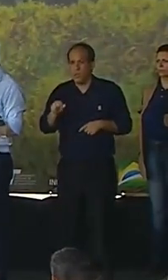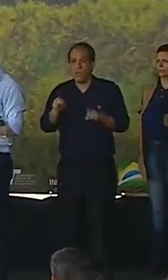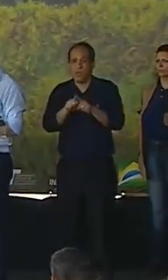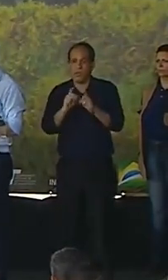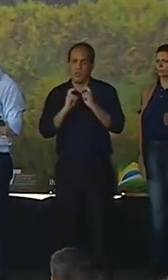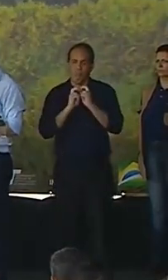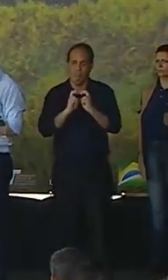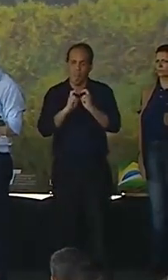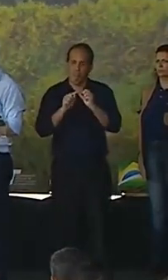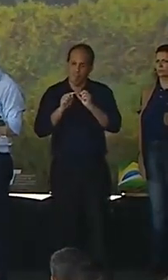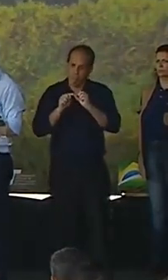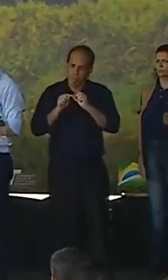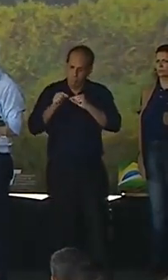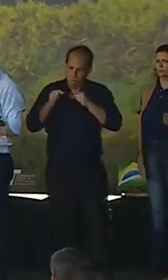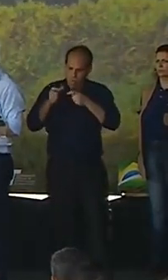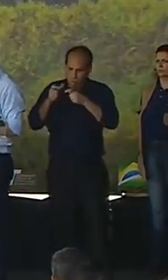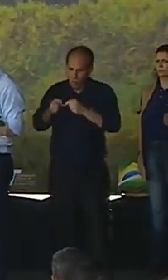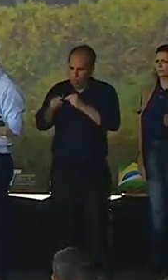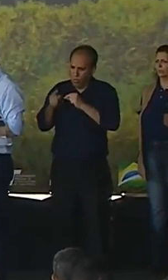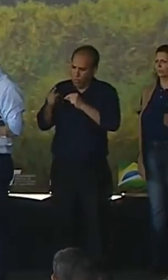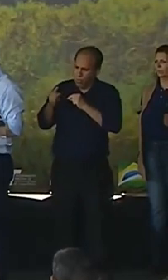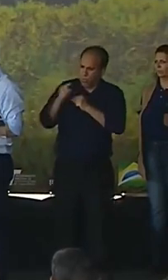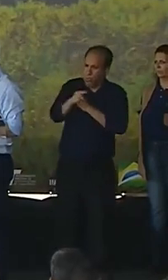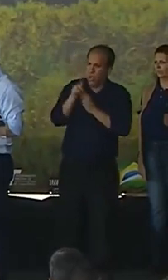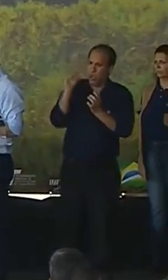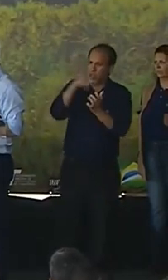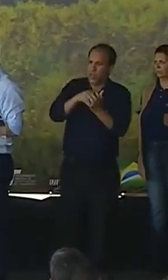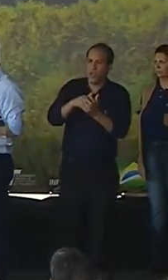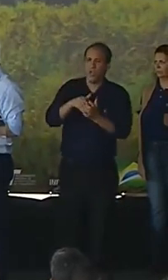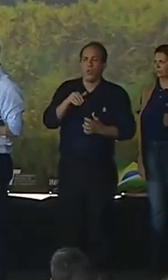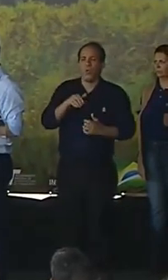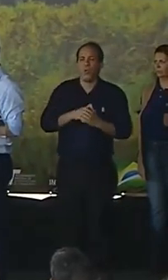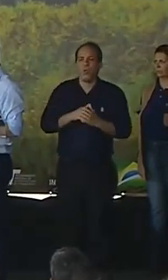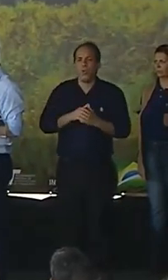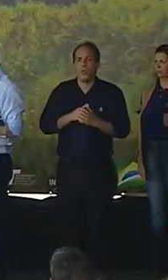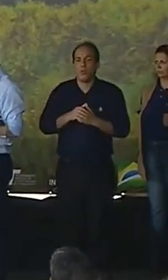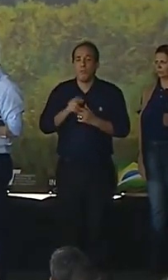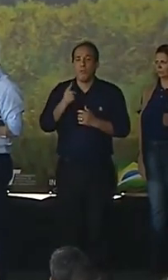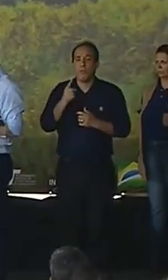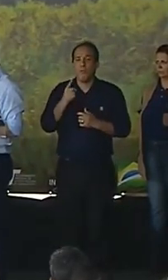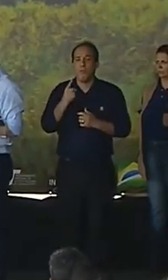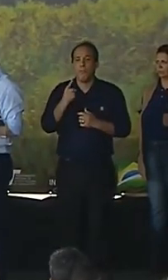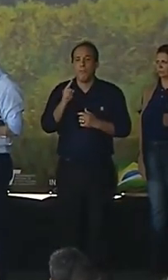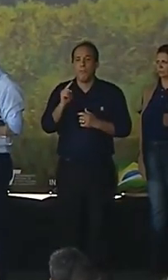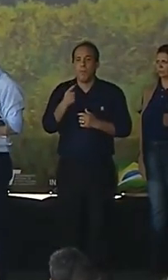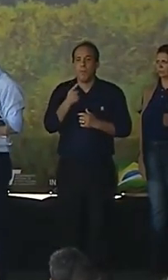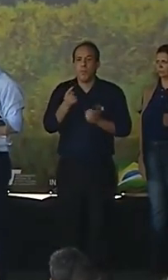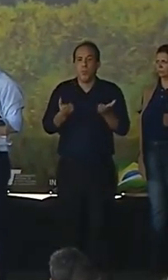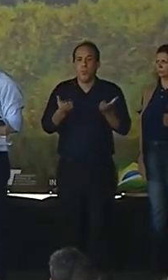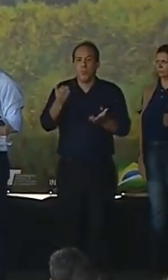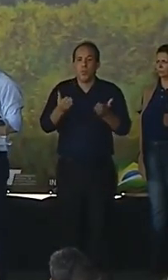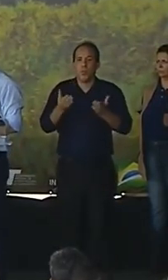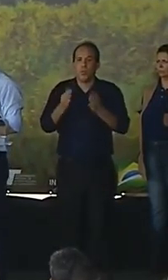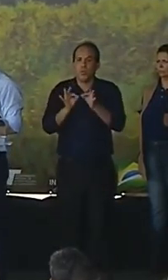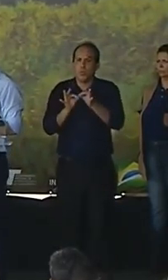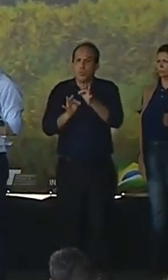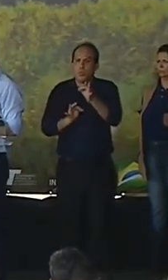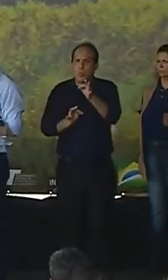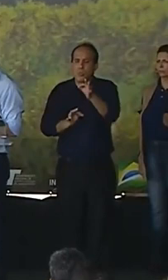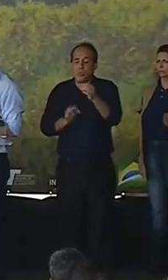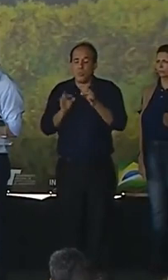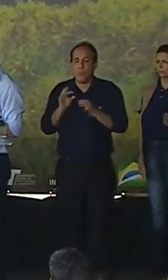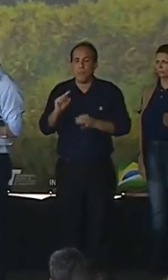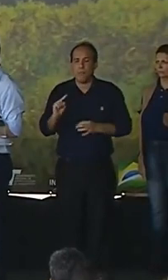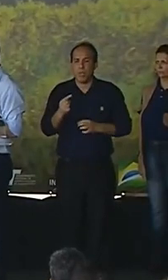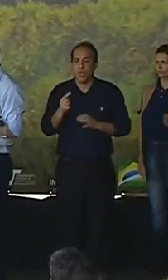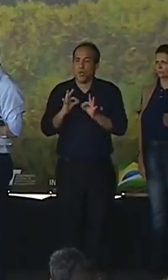também ali da região de Sinop e chegar até Meritituba. São 1.000 quilômetros. Essa ferrovia, presidente, será um marco